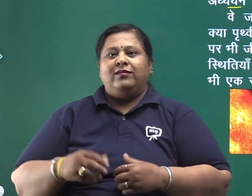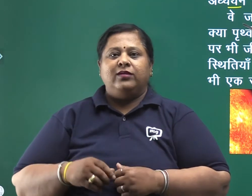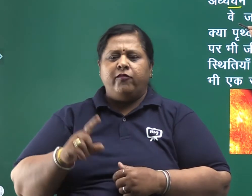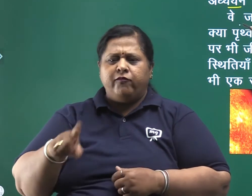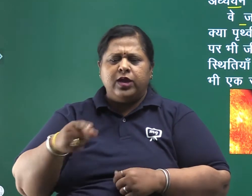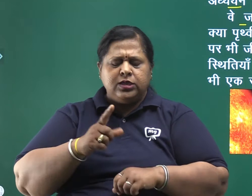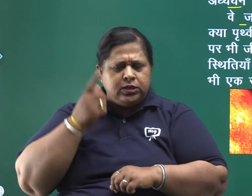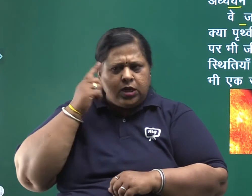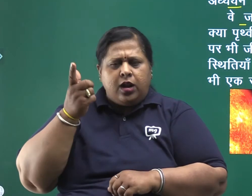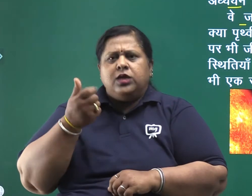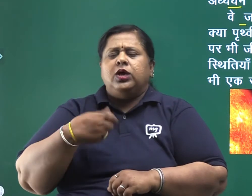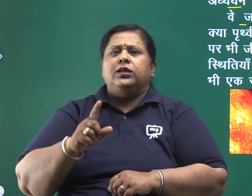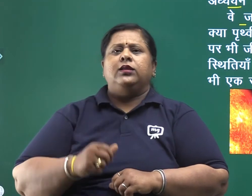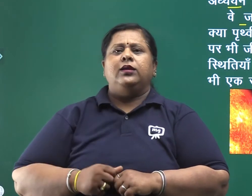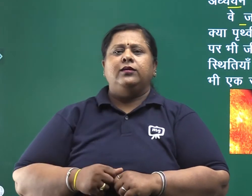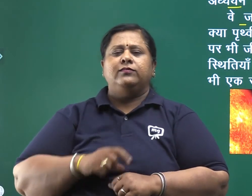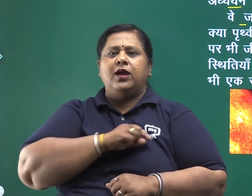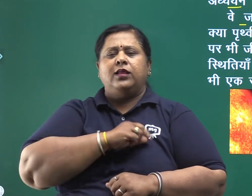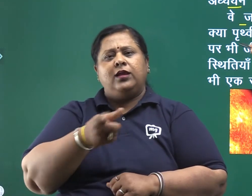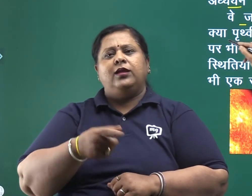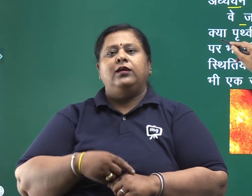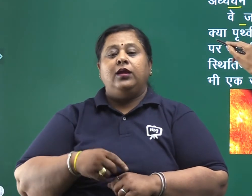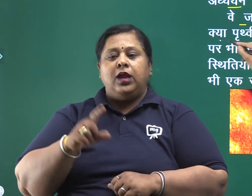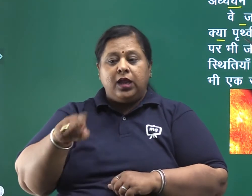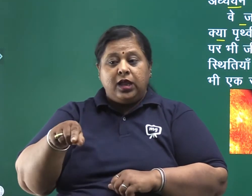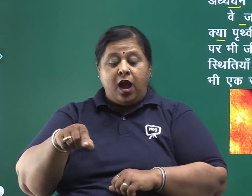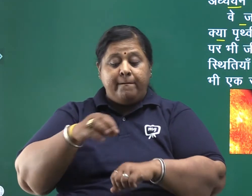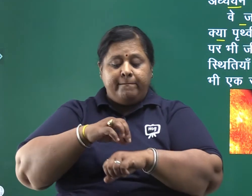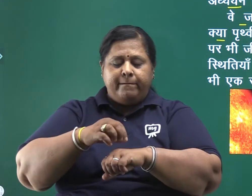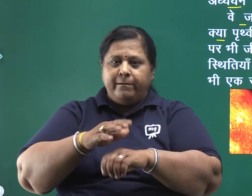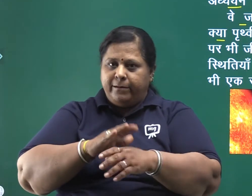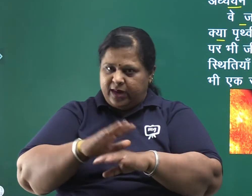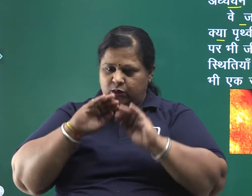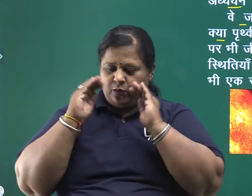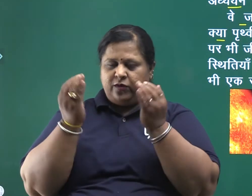वे जानना चाहते थे कि क्या पृथ्वी की तरह